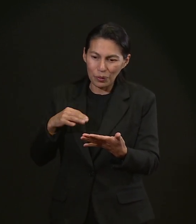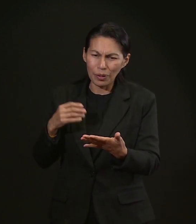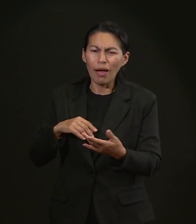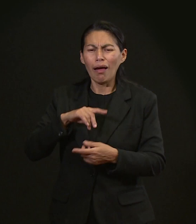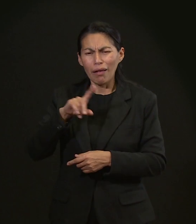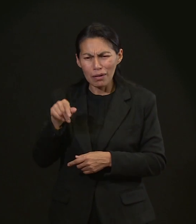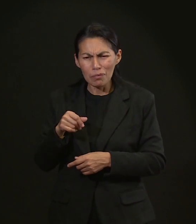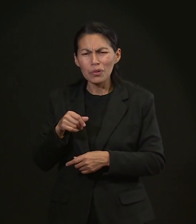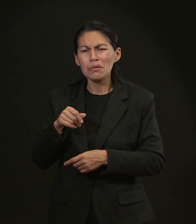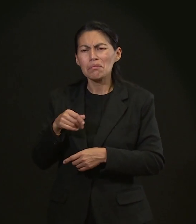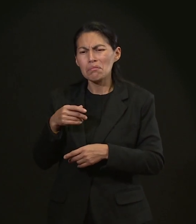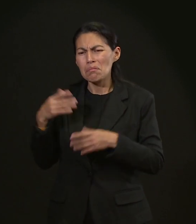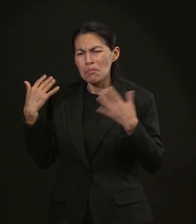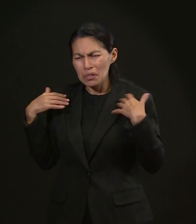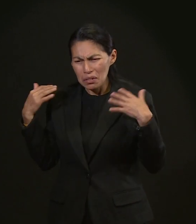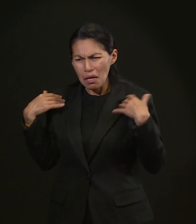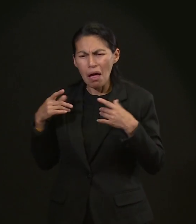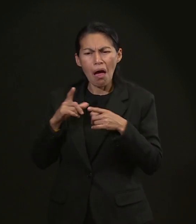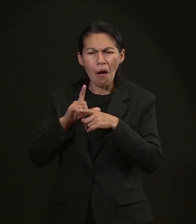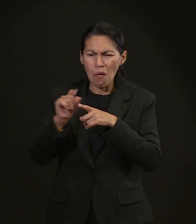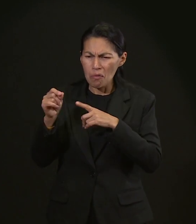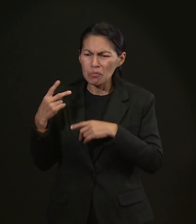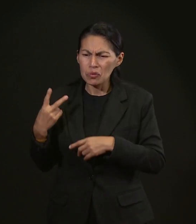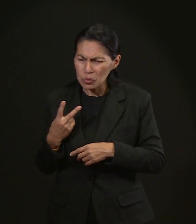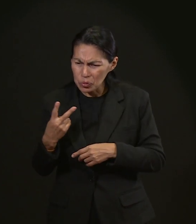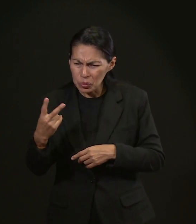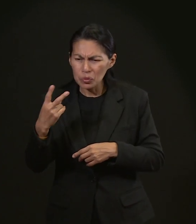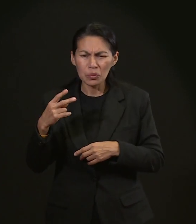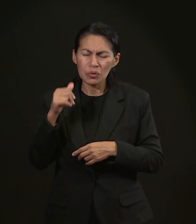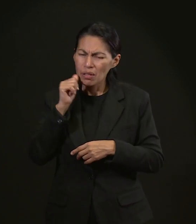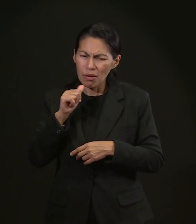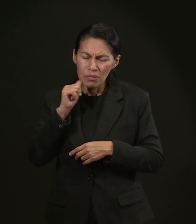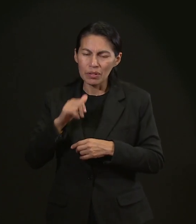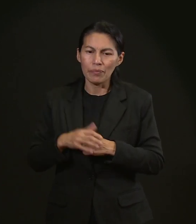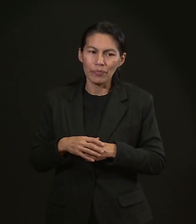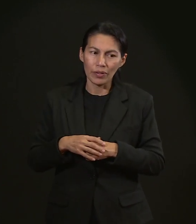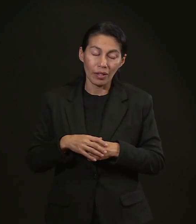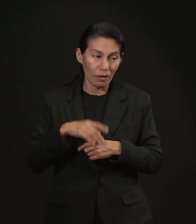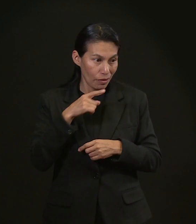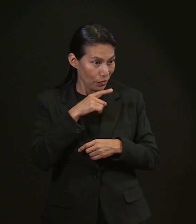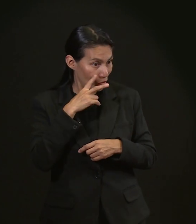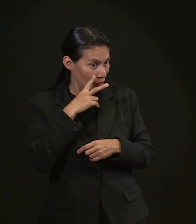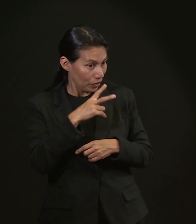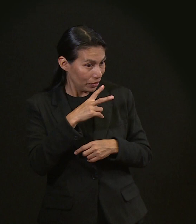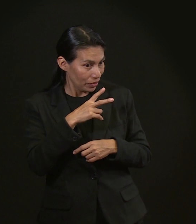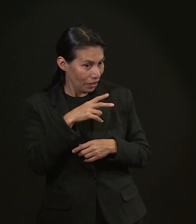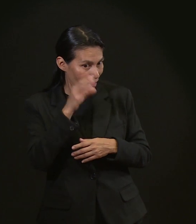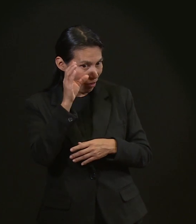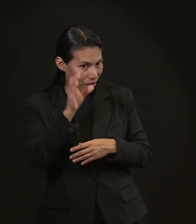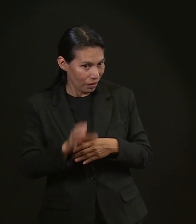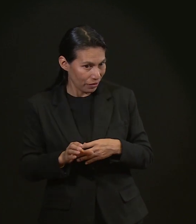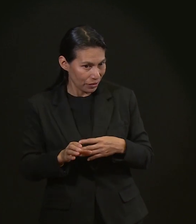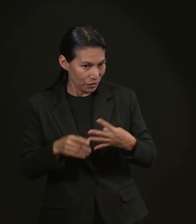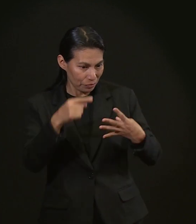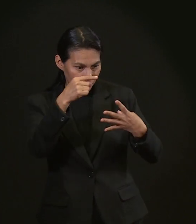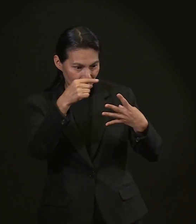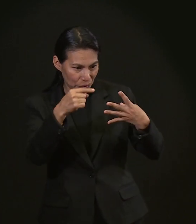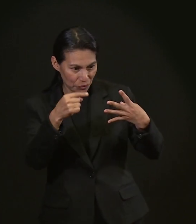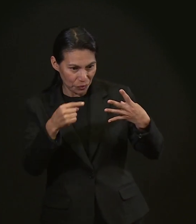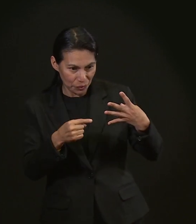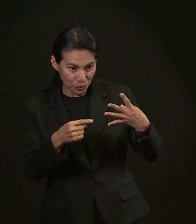empezamos a salir a desayunar a cenar y ahí notas de que él tenía características